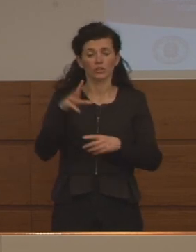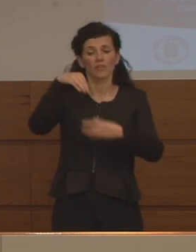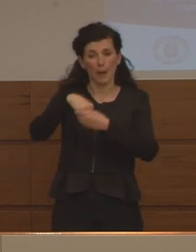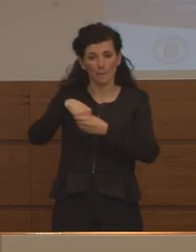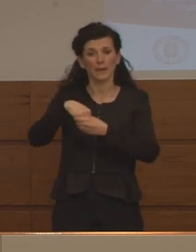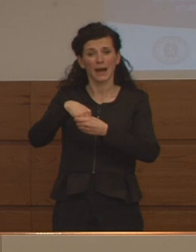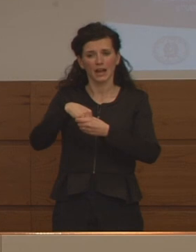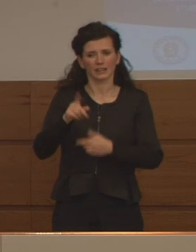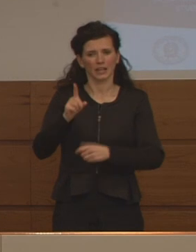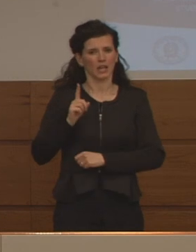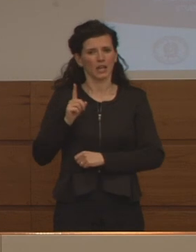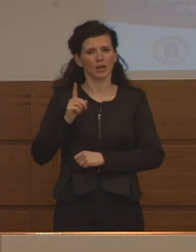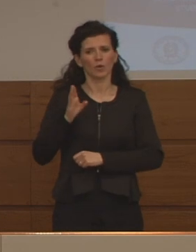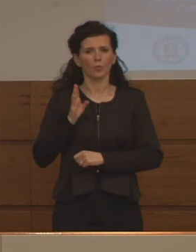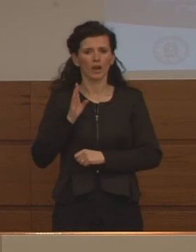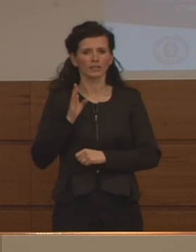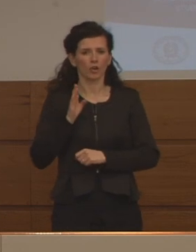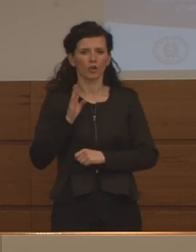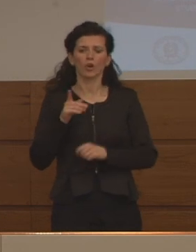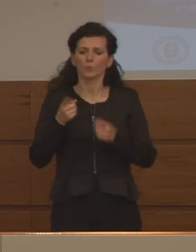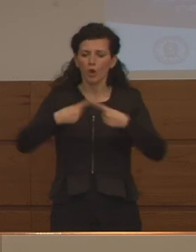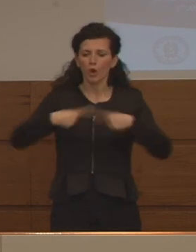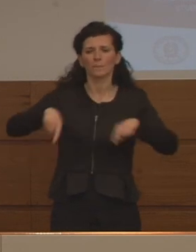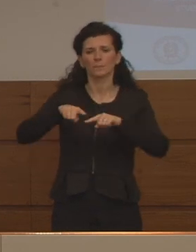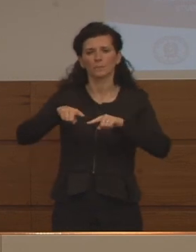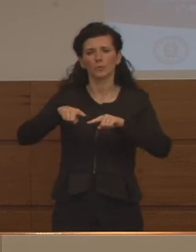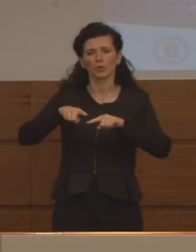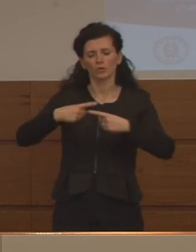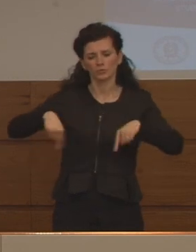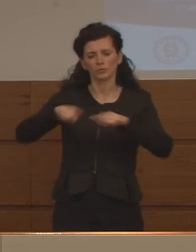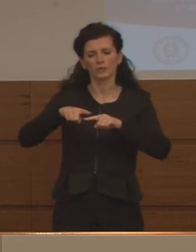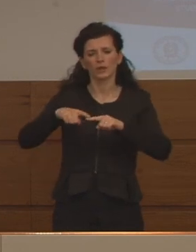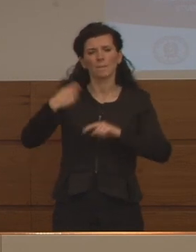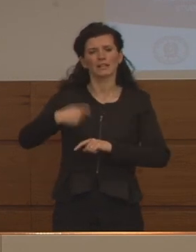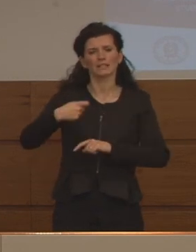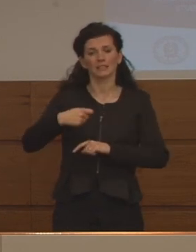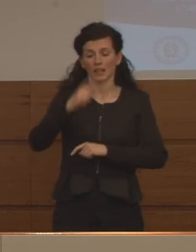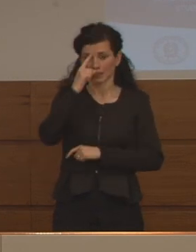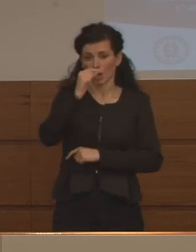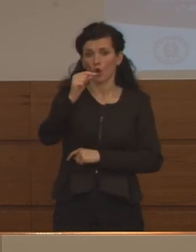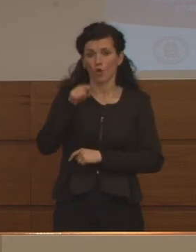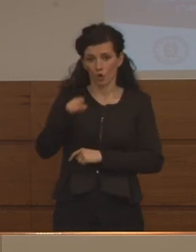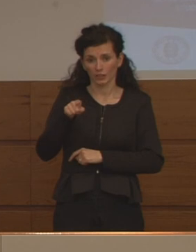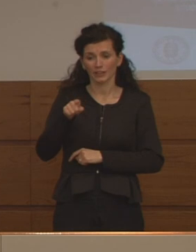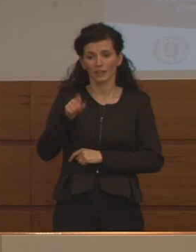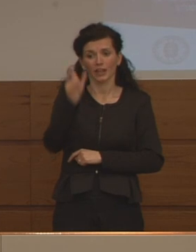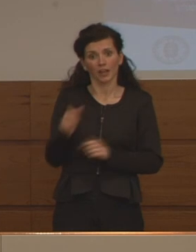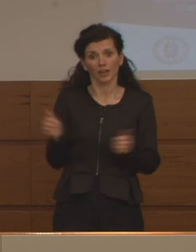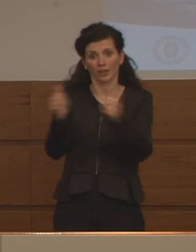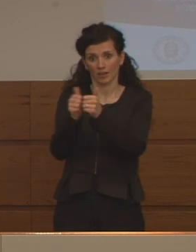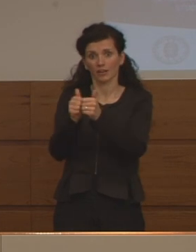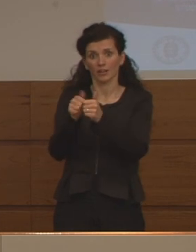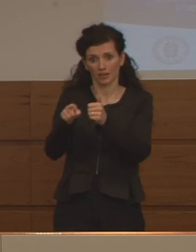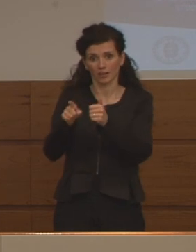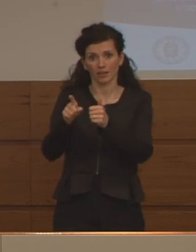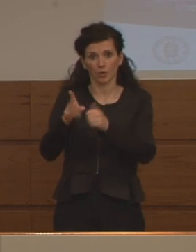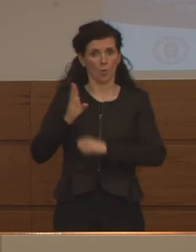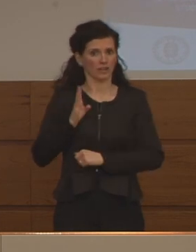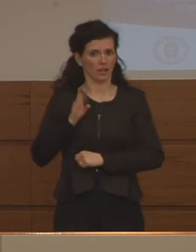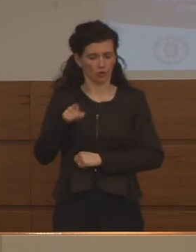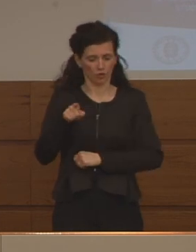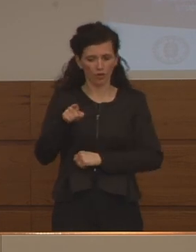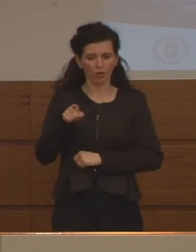presidente del consiglio con te a lui credo che tutti noi dobbiamo